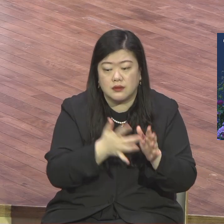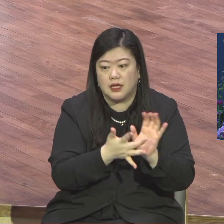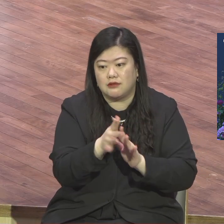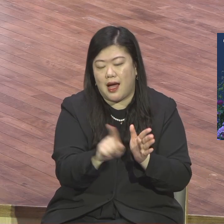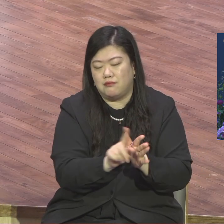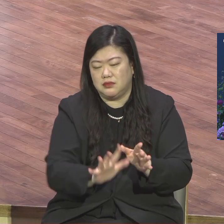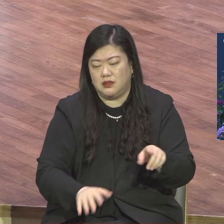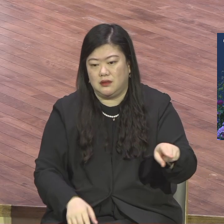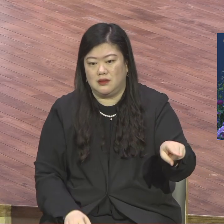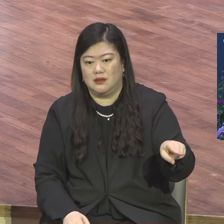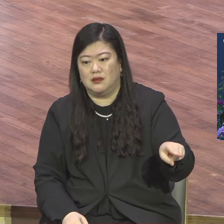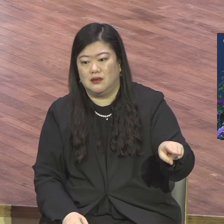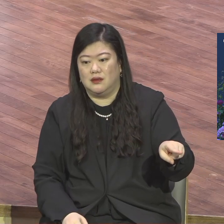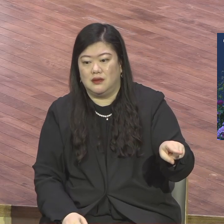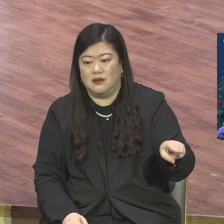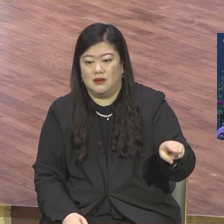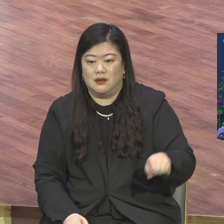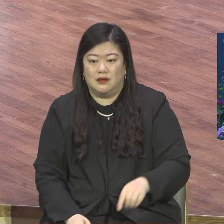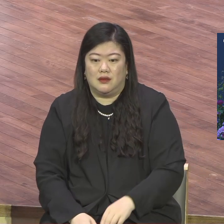죽어가는 사람에게